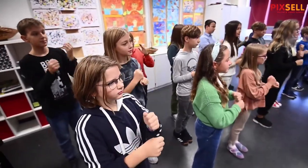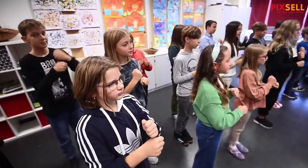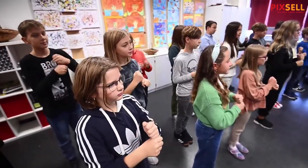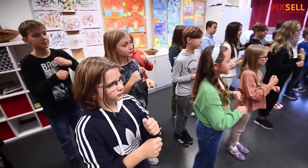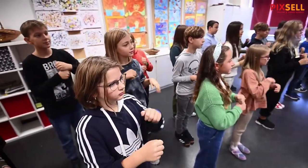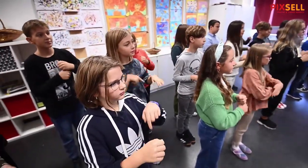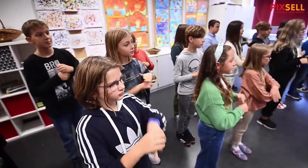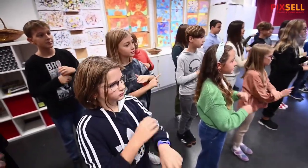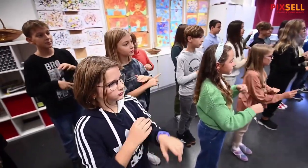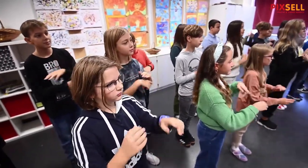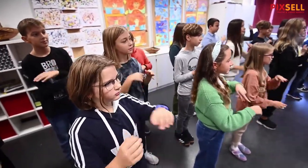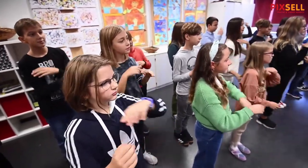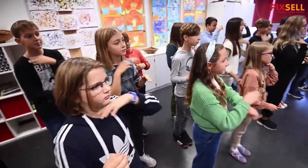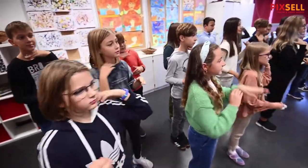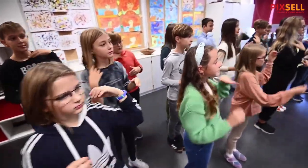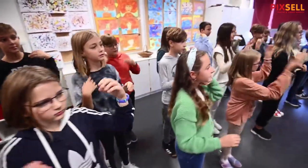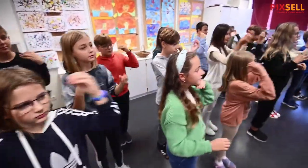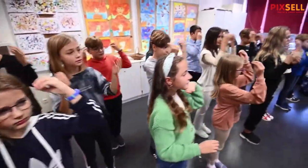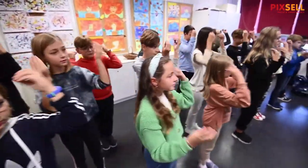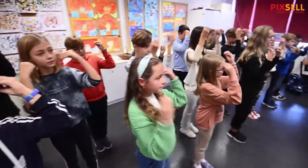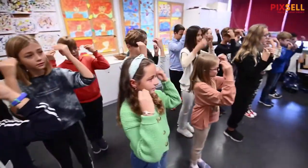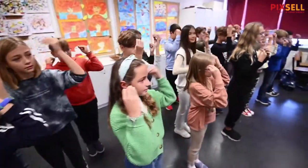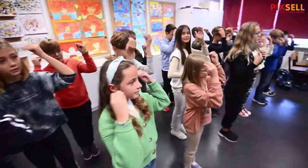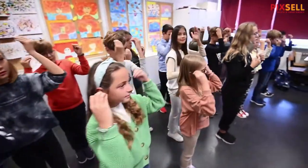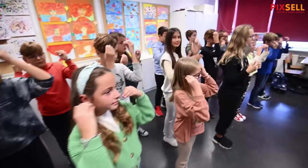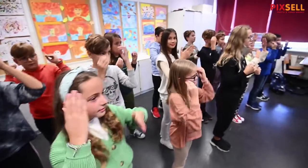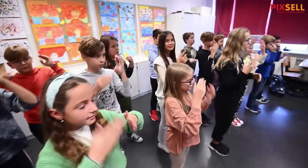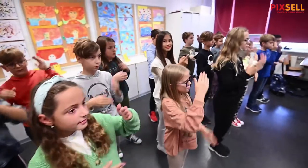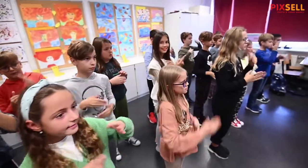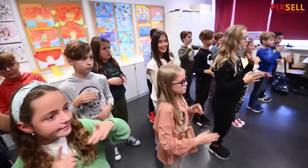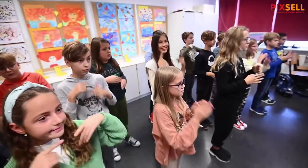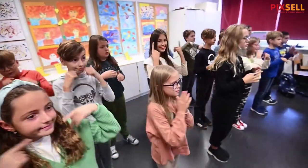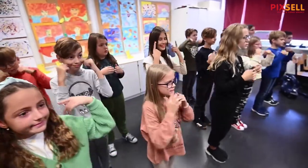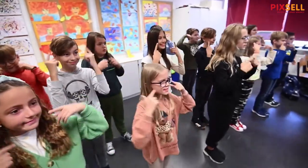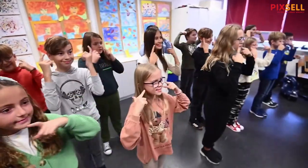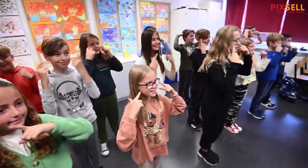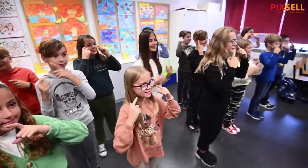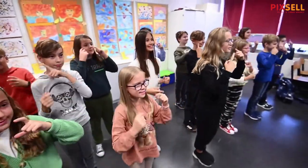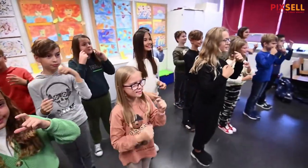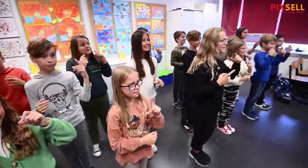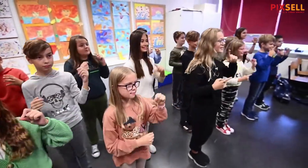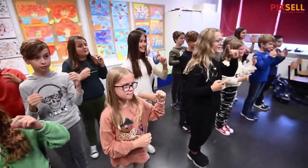se u njoj uči i s osmijehom vraća kući.